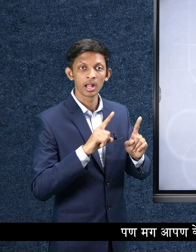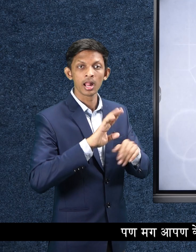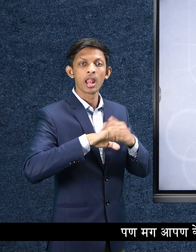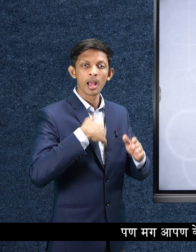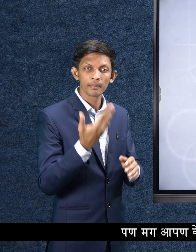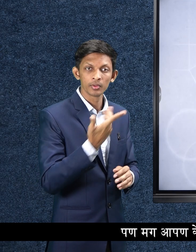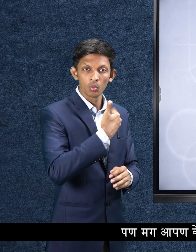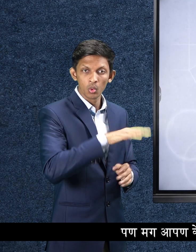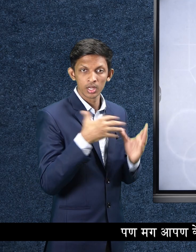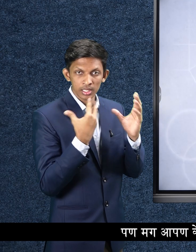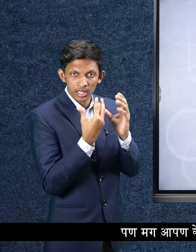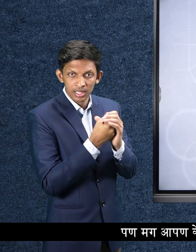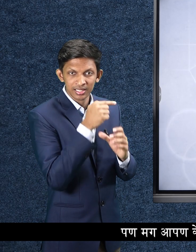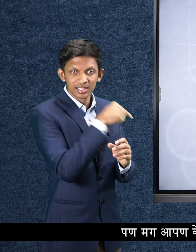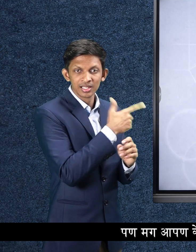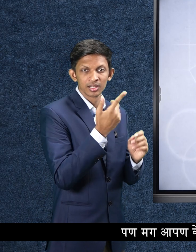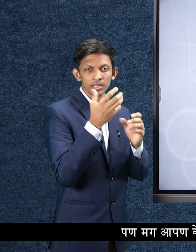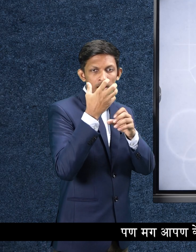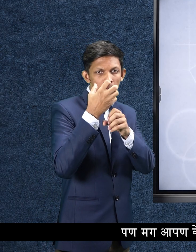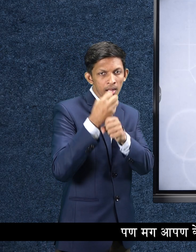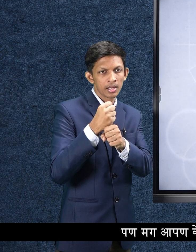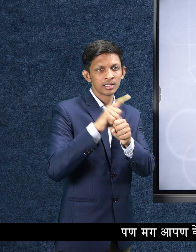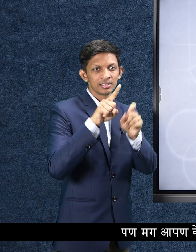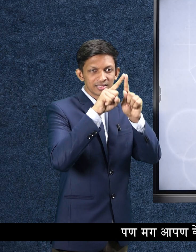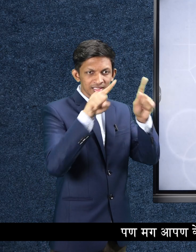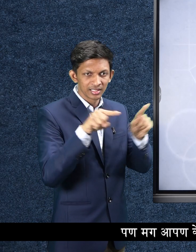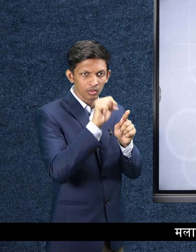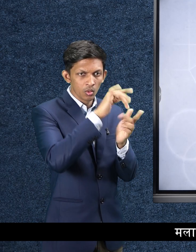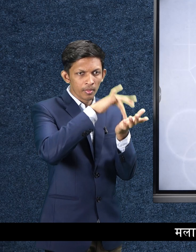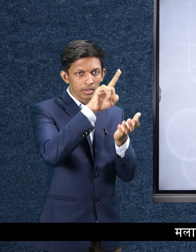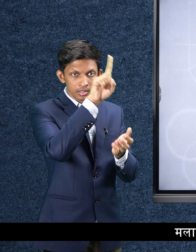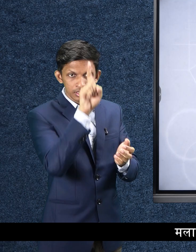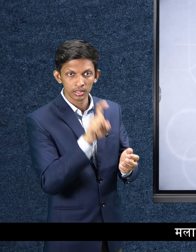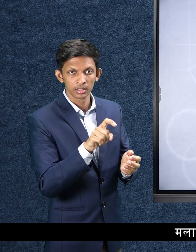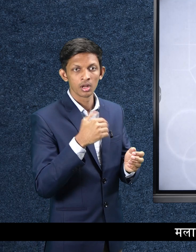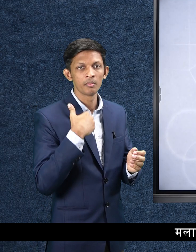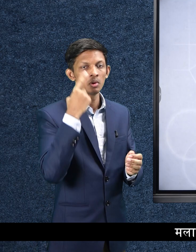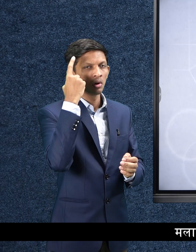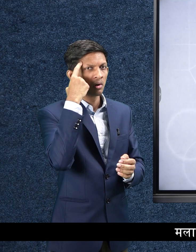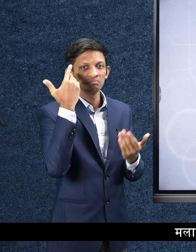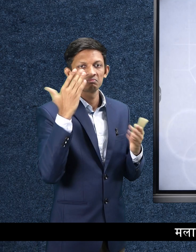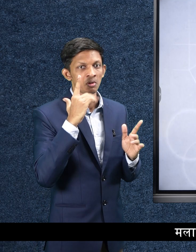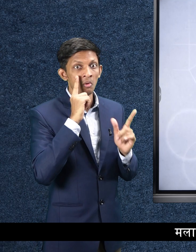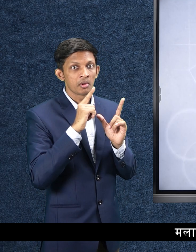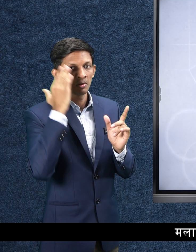पण मग आपण केवळ एका विधानावर विश्वास ठेवावा का? मला असं वाटत नाही. पुरावे हवे.